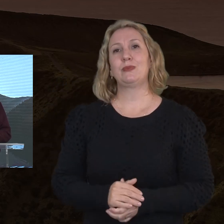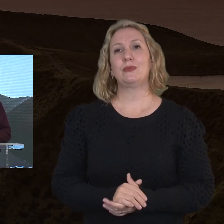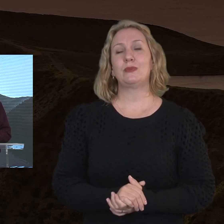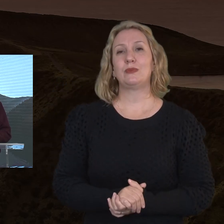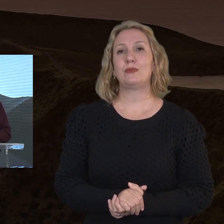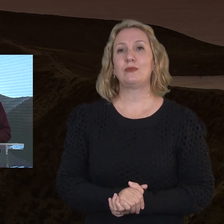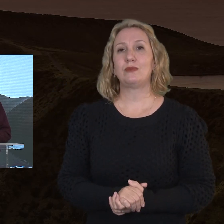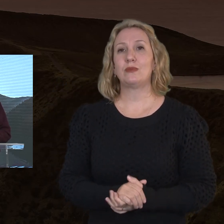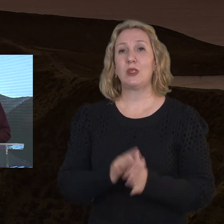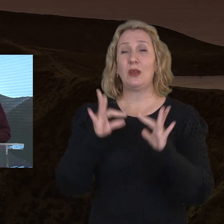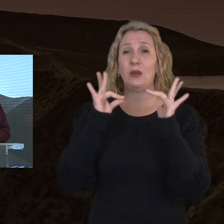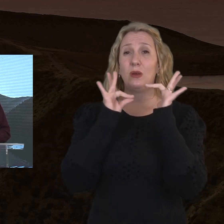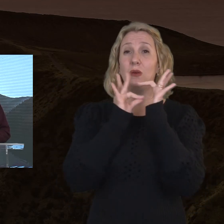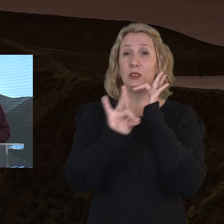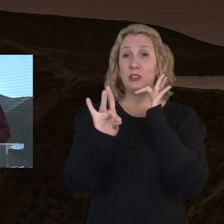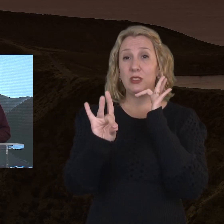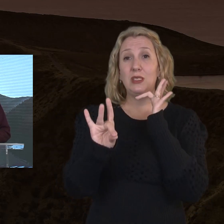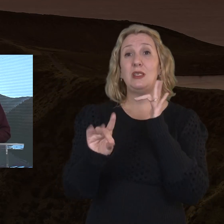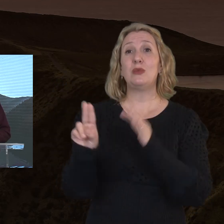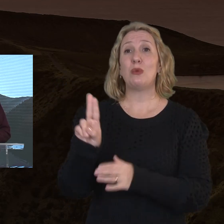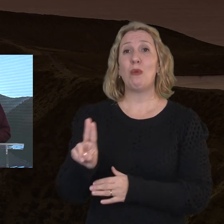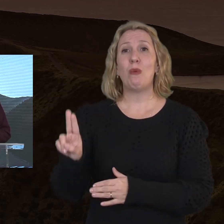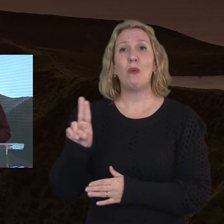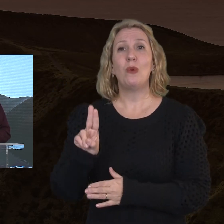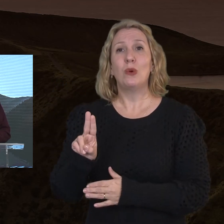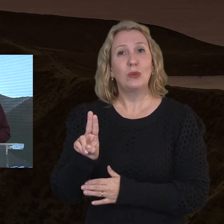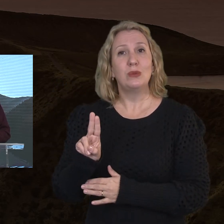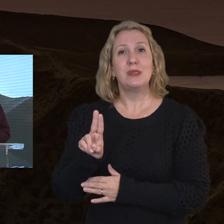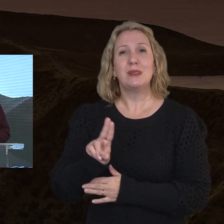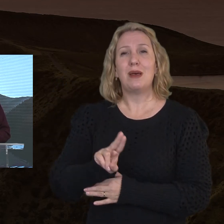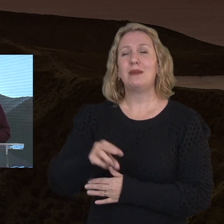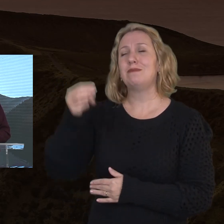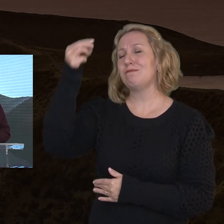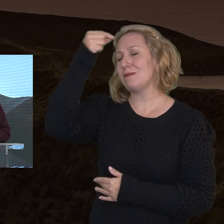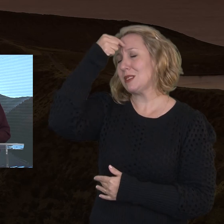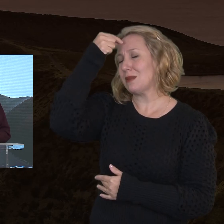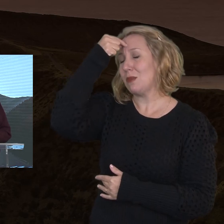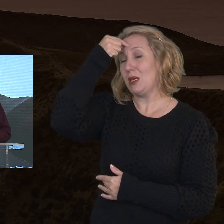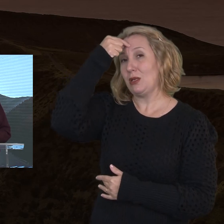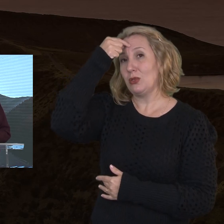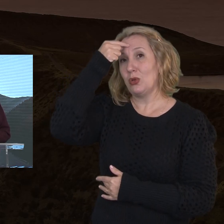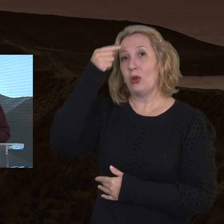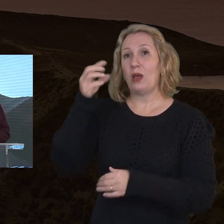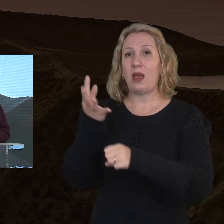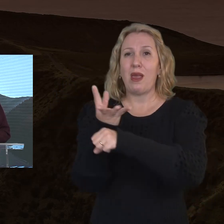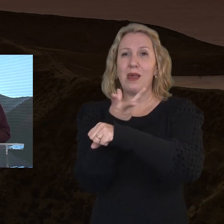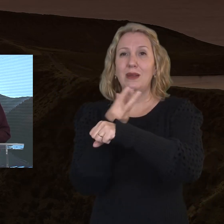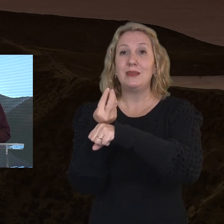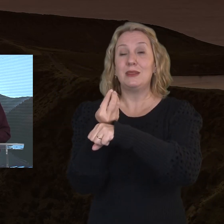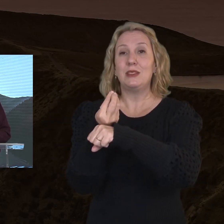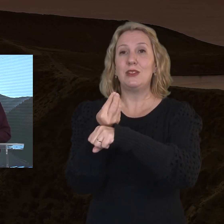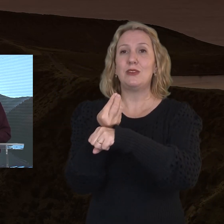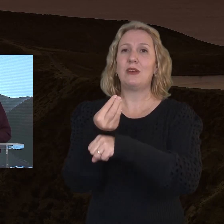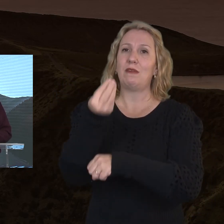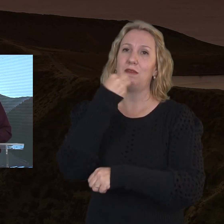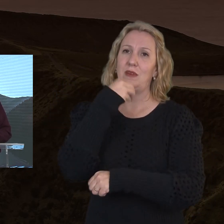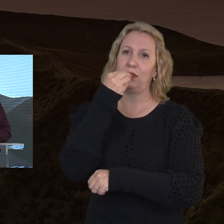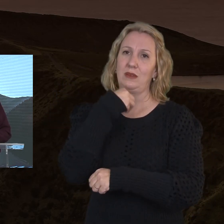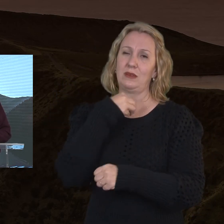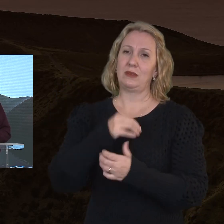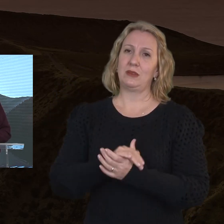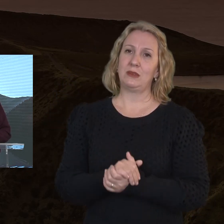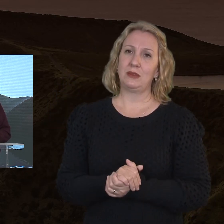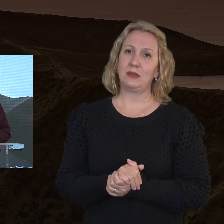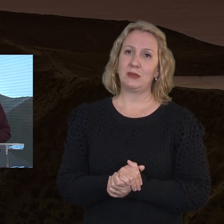parte nos ver o antes e usa isso para enfraquecer a igreja enfraquecer o exército de deus